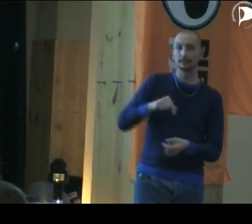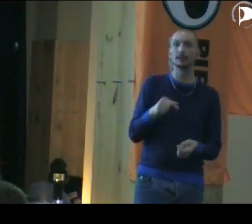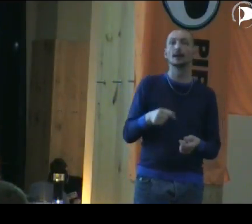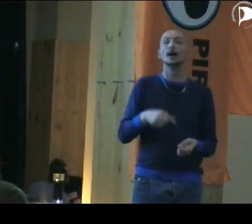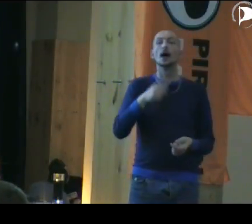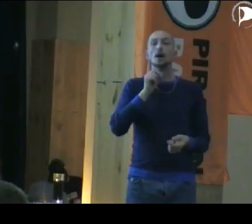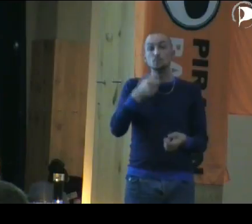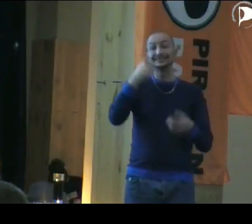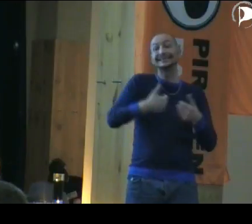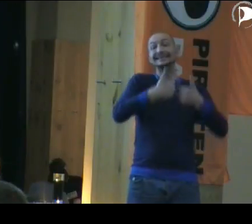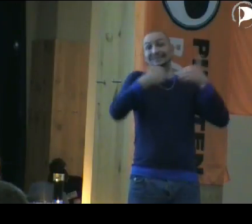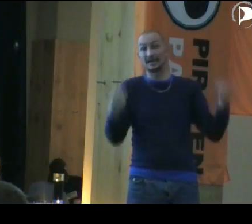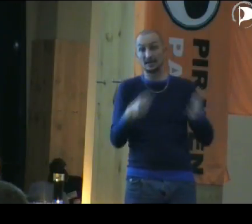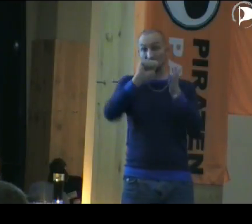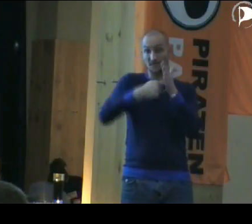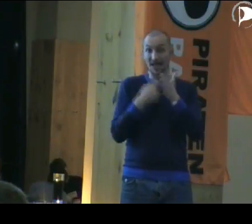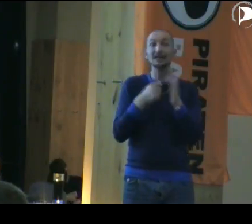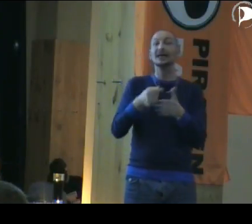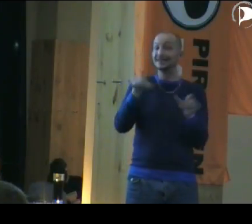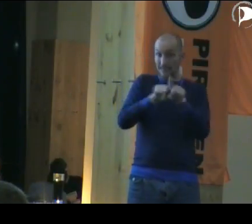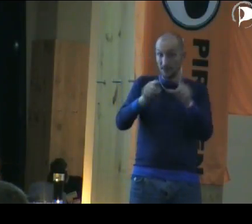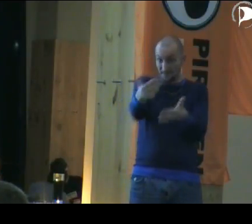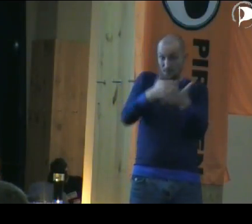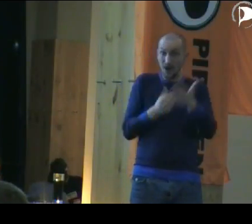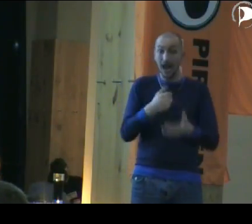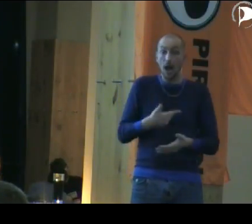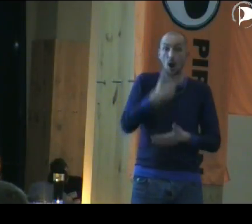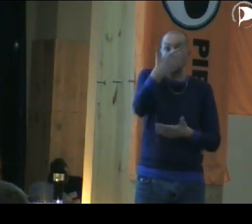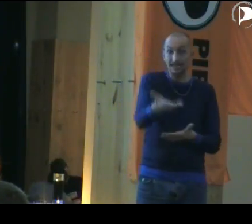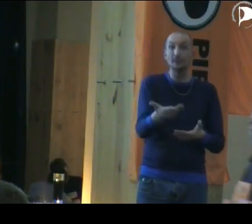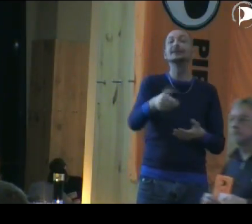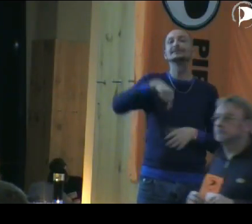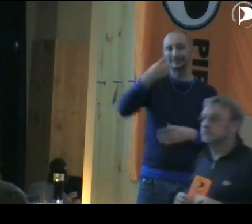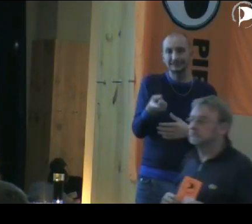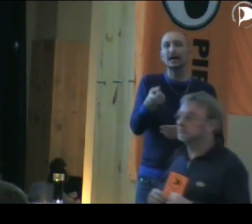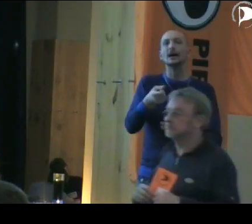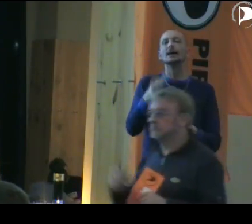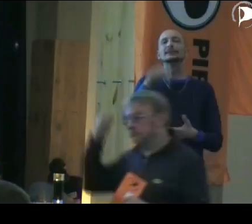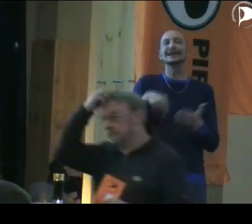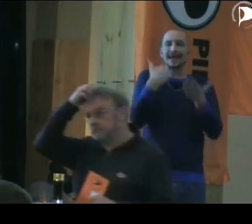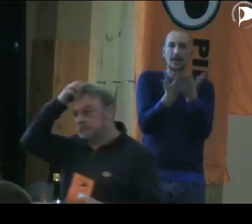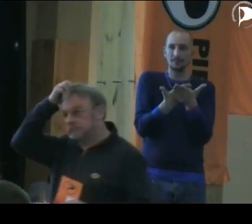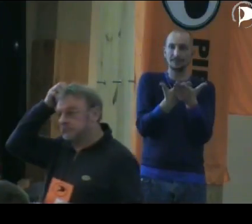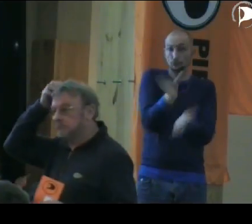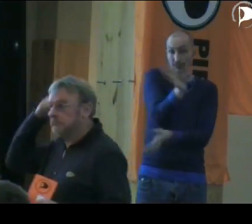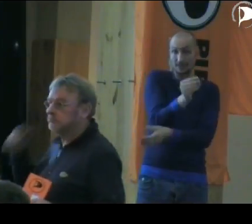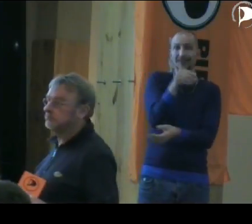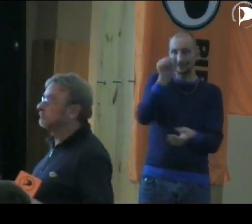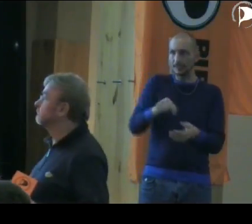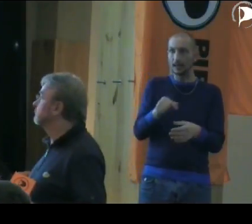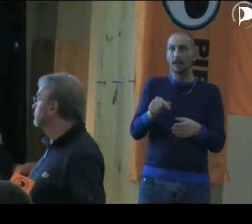straßen mit der ausgabe und der verkündung der ergebnisse gemeinsam nach jemand einen einwand gegen dieses